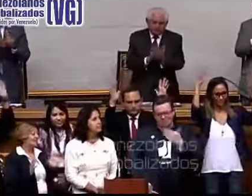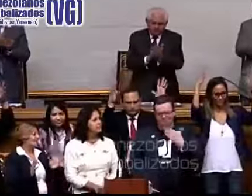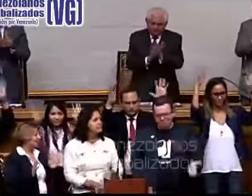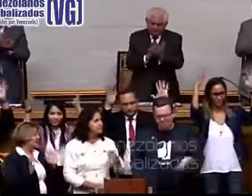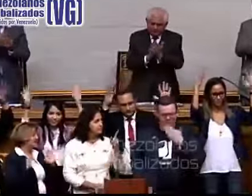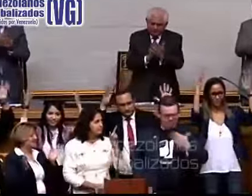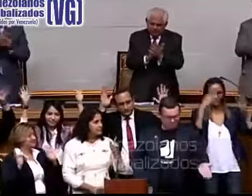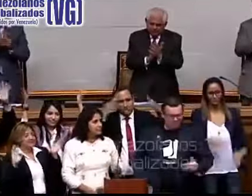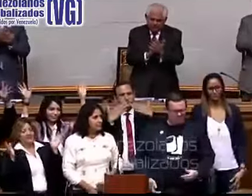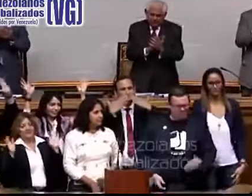Muchas gracias, muchas gracias.